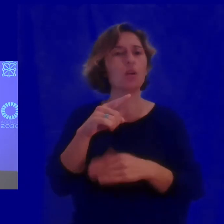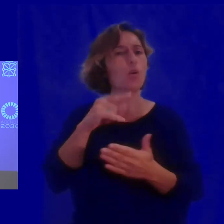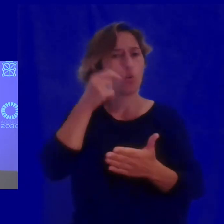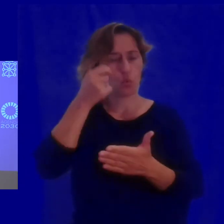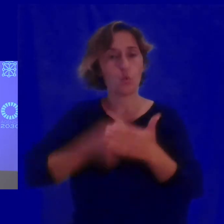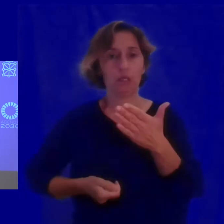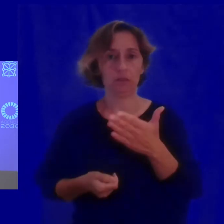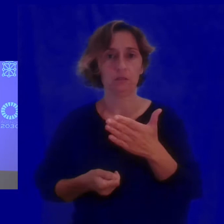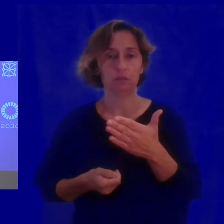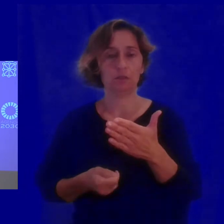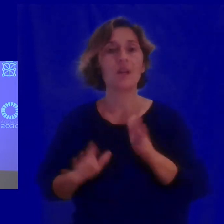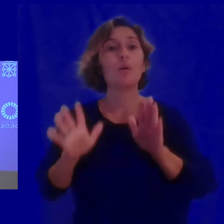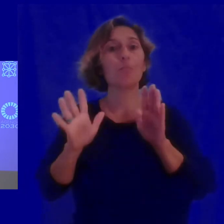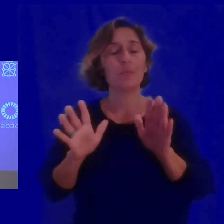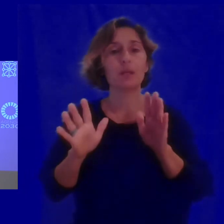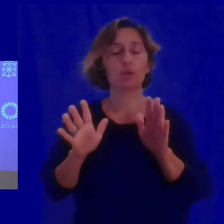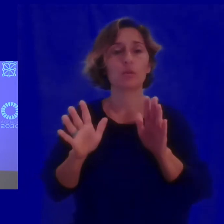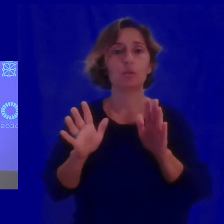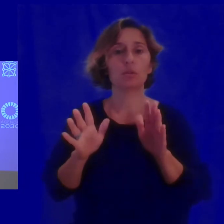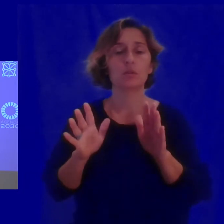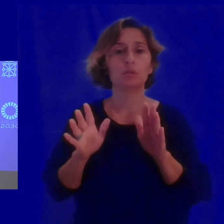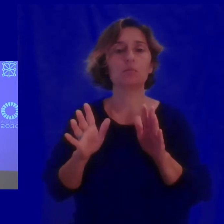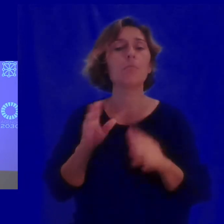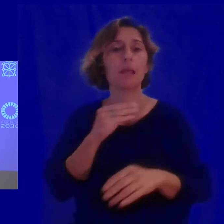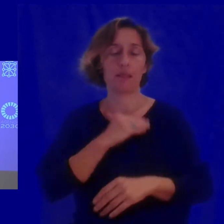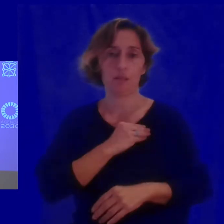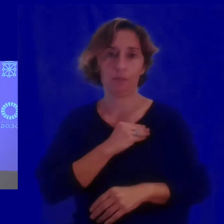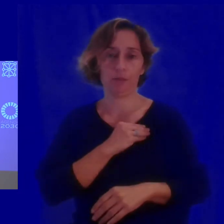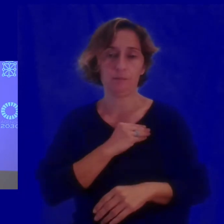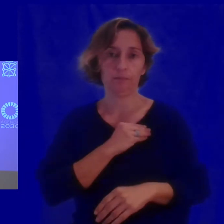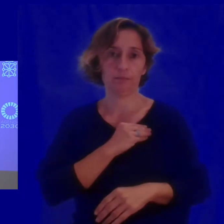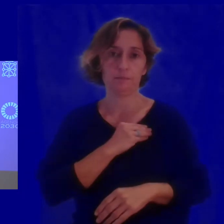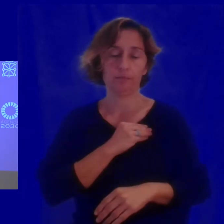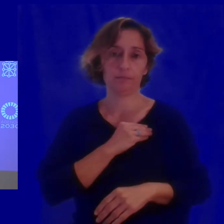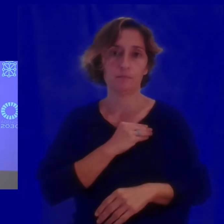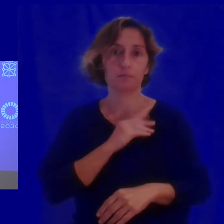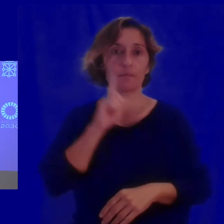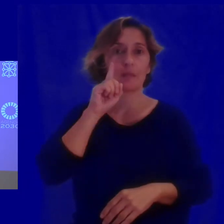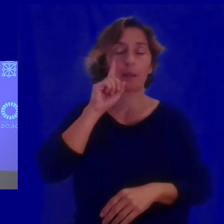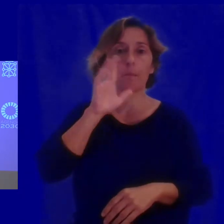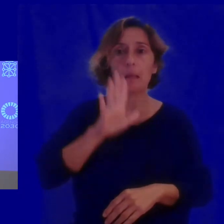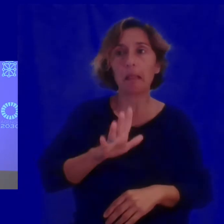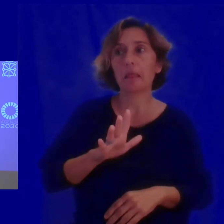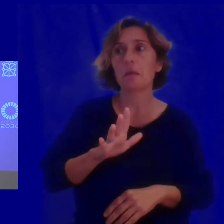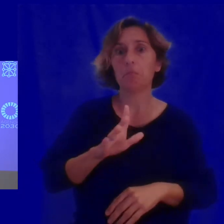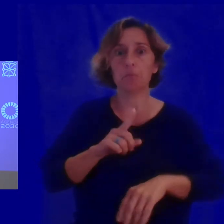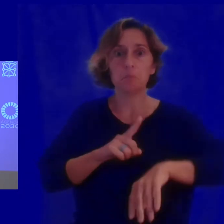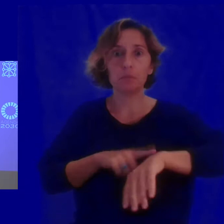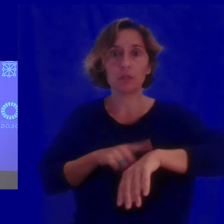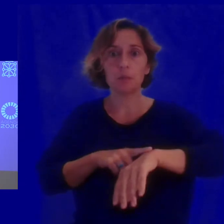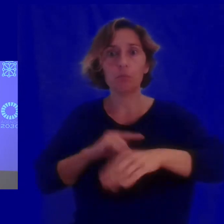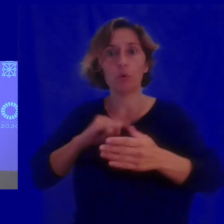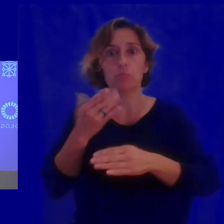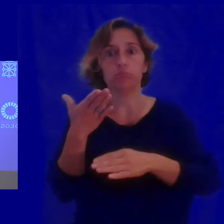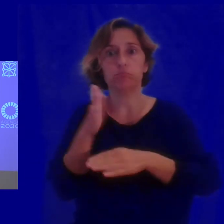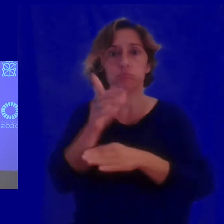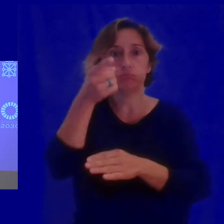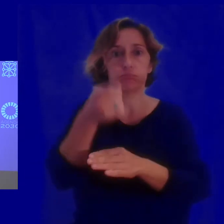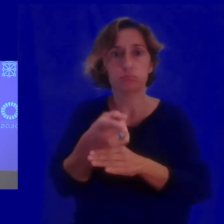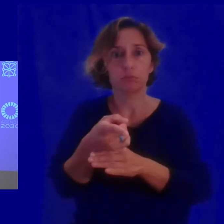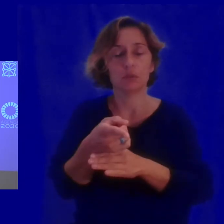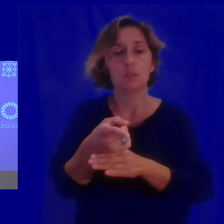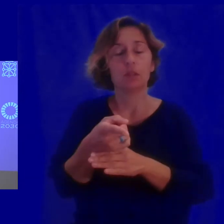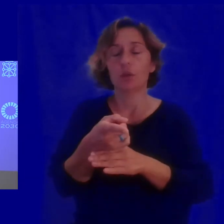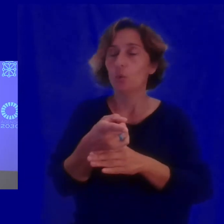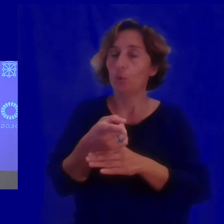duras, pero que son medidas que han merecido la pena y que parecen haberse tomado a tiempo, algo que no era fácil de calibrar.